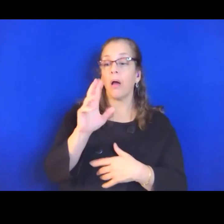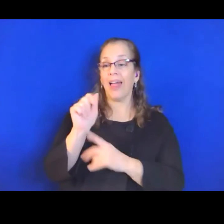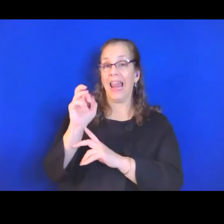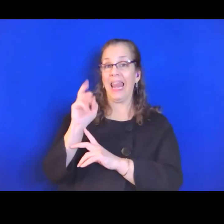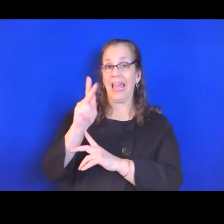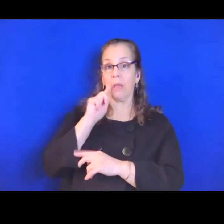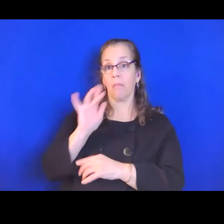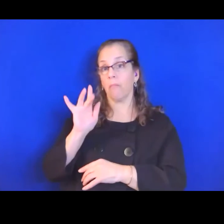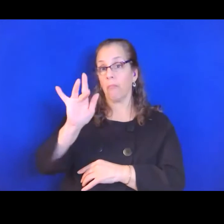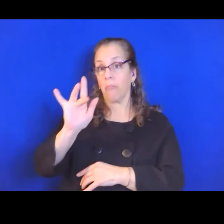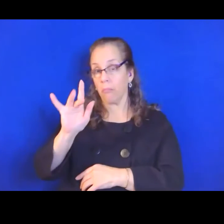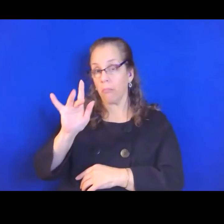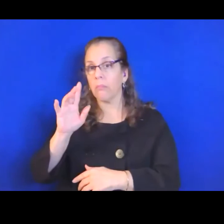And